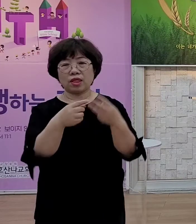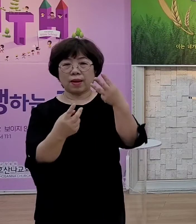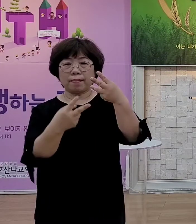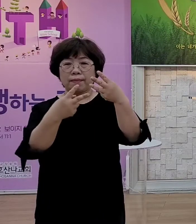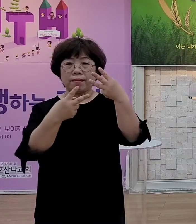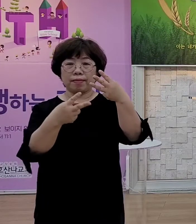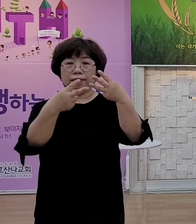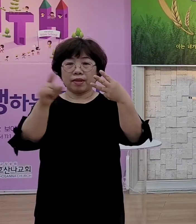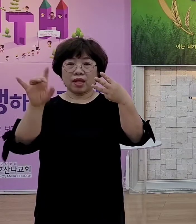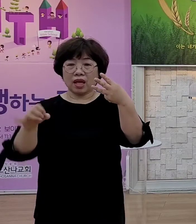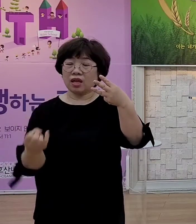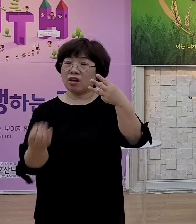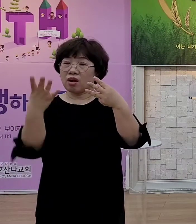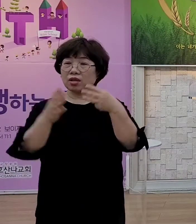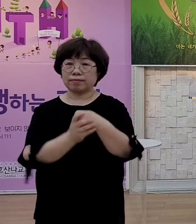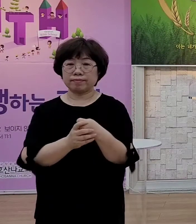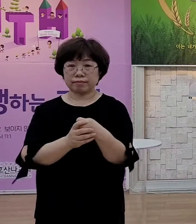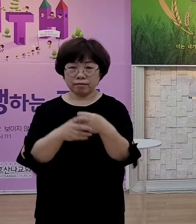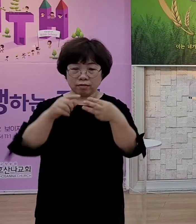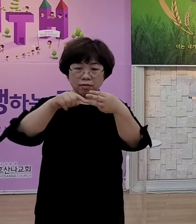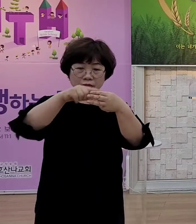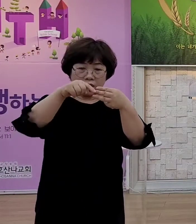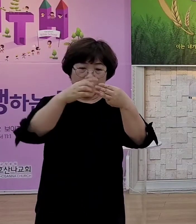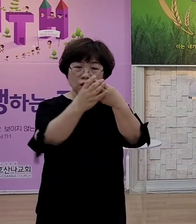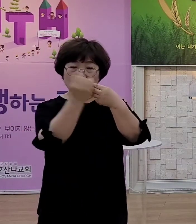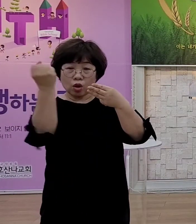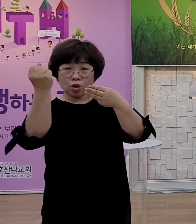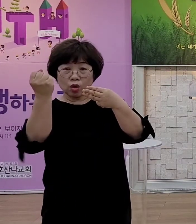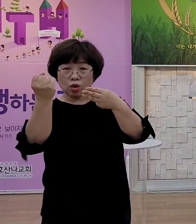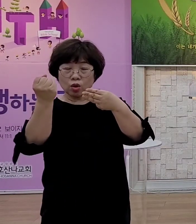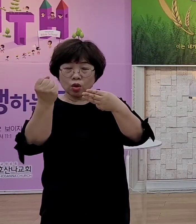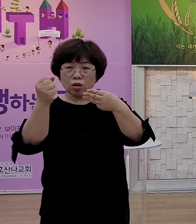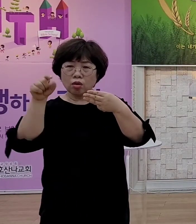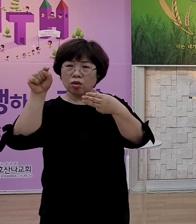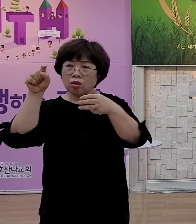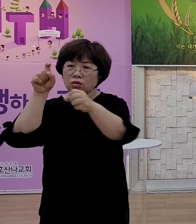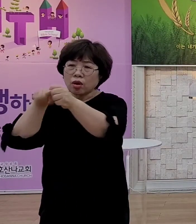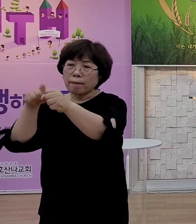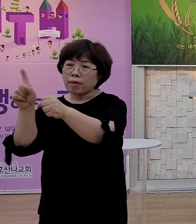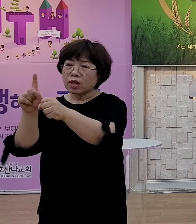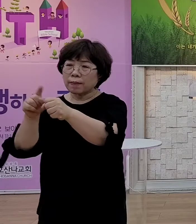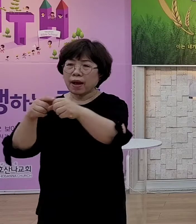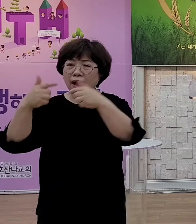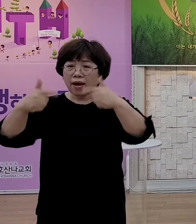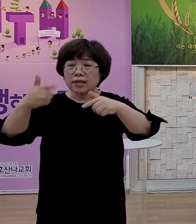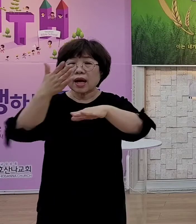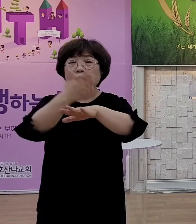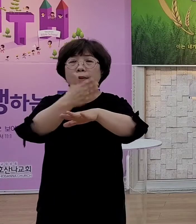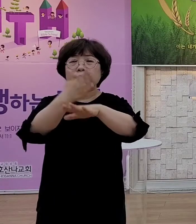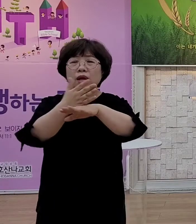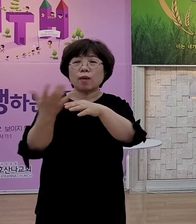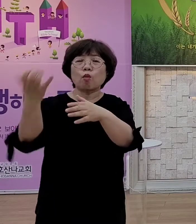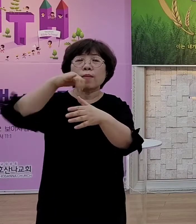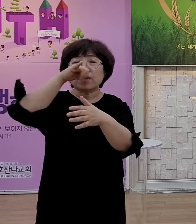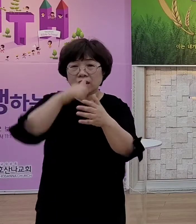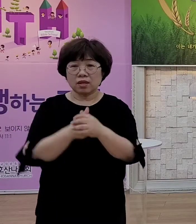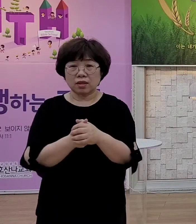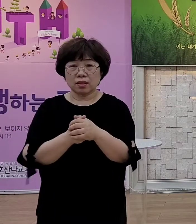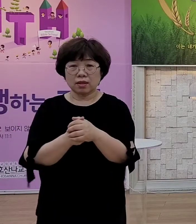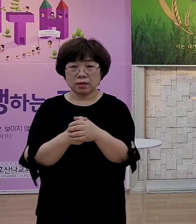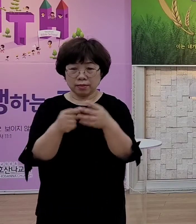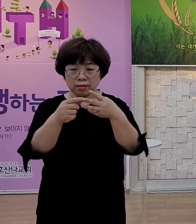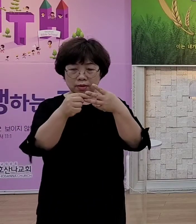뭡니까? 항상 절기는 감사예요. 여러분 잘 보세요. 우리